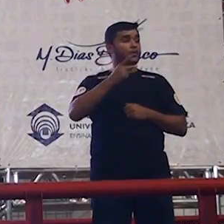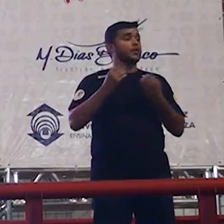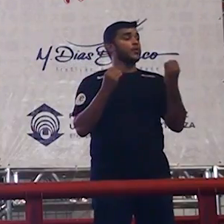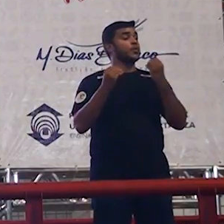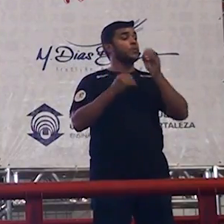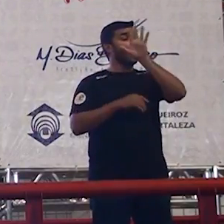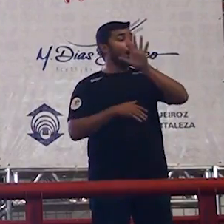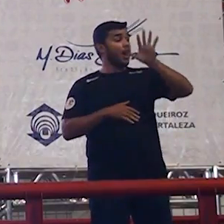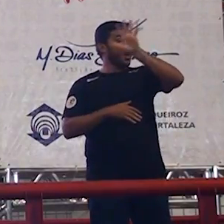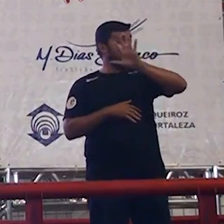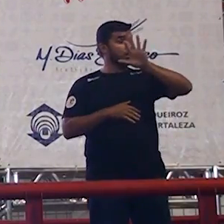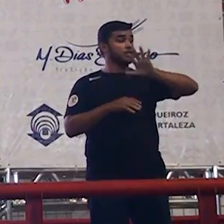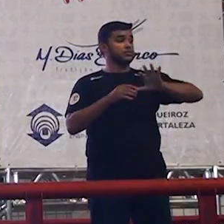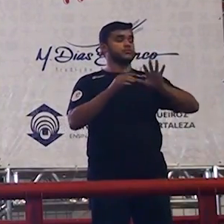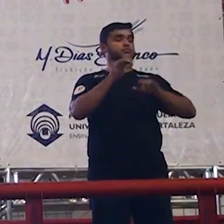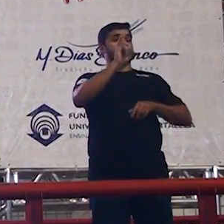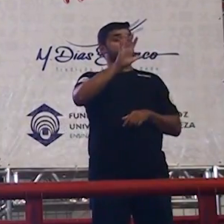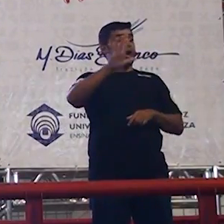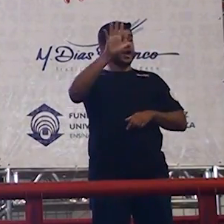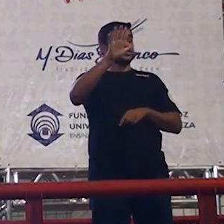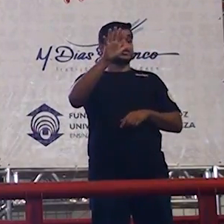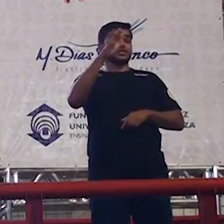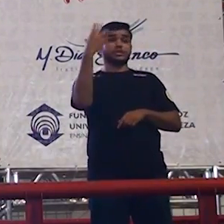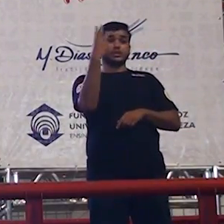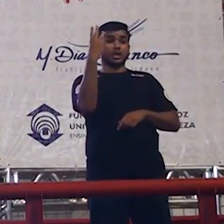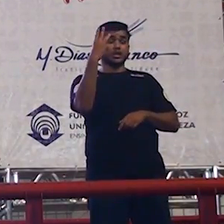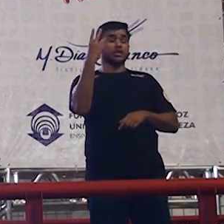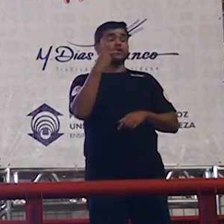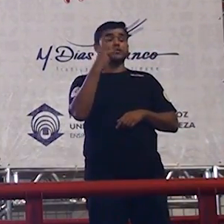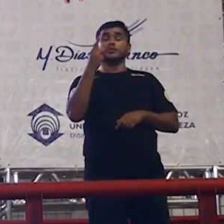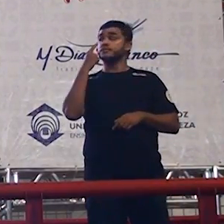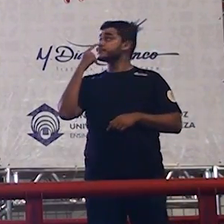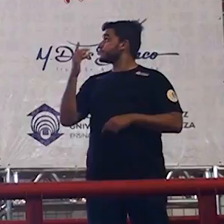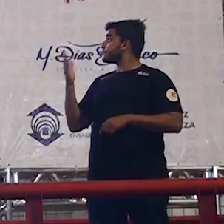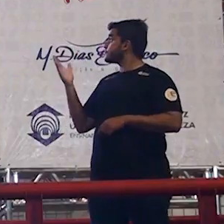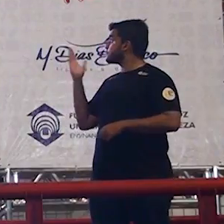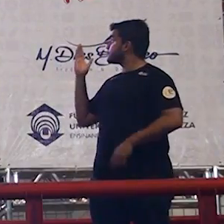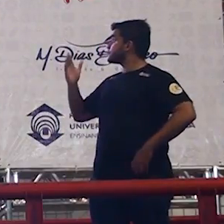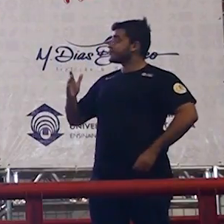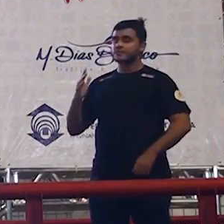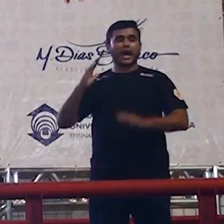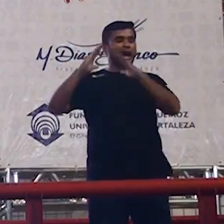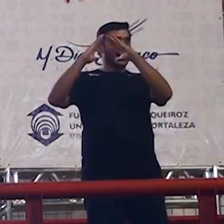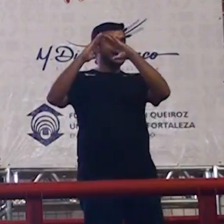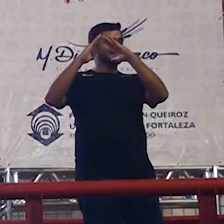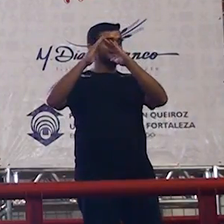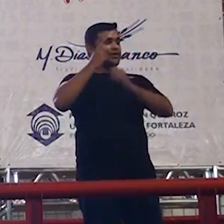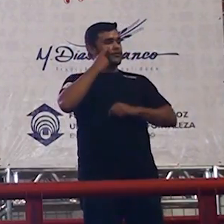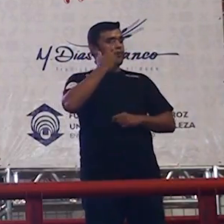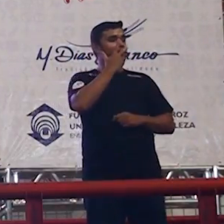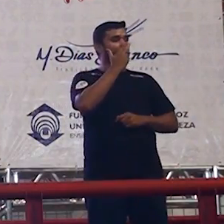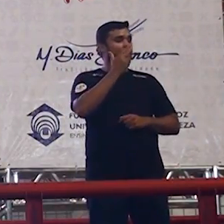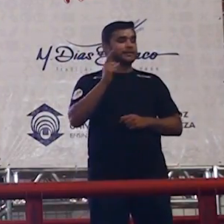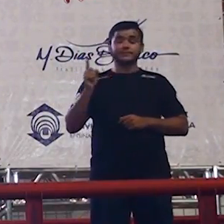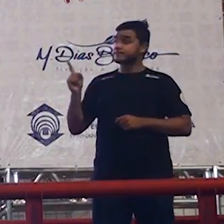figura 3, que representa uma casinha, é... Então, a solução dessa